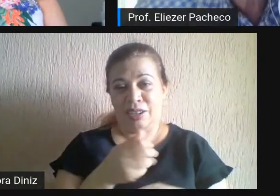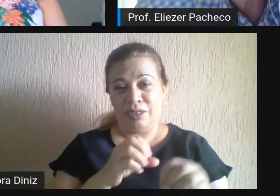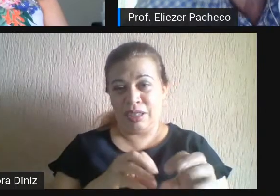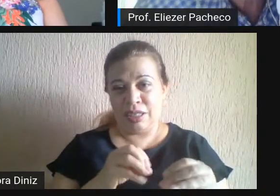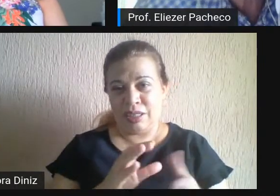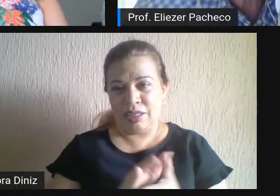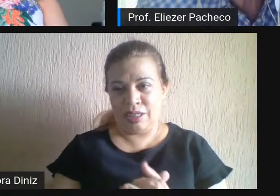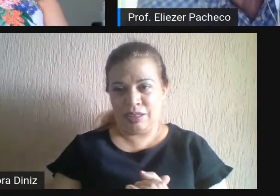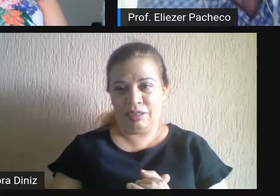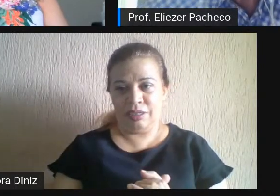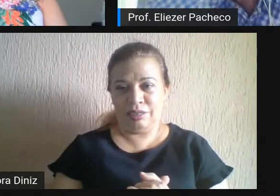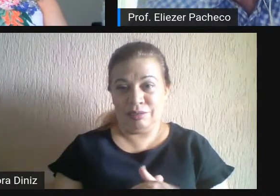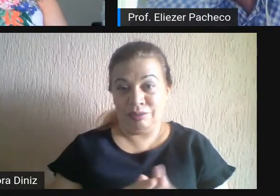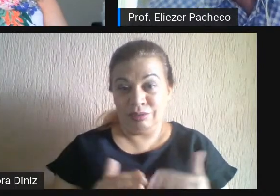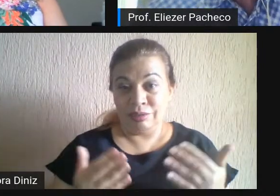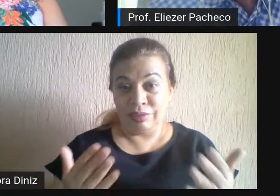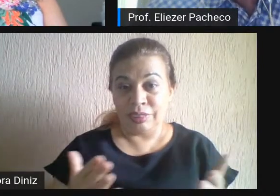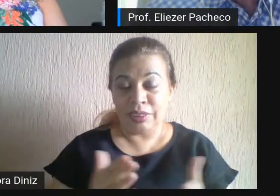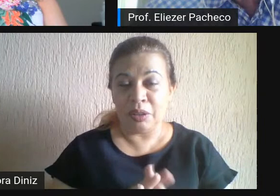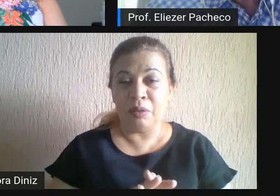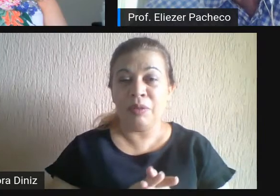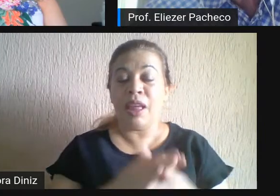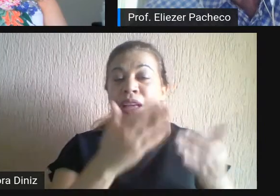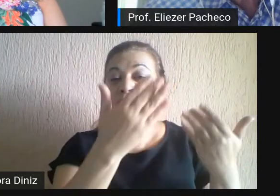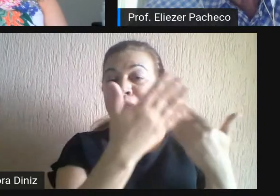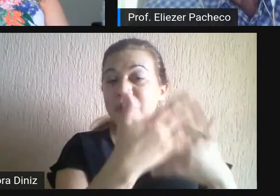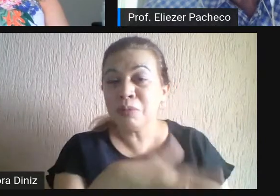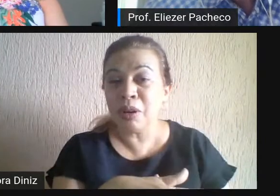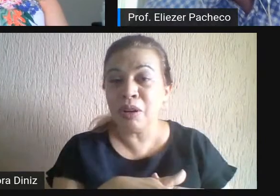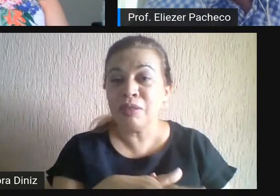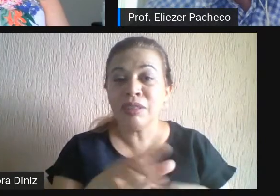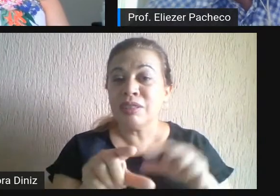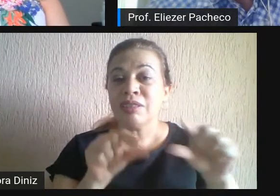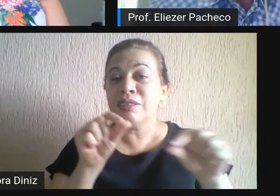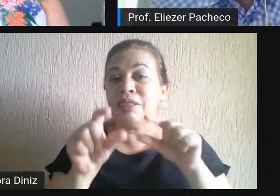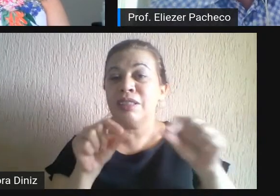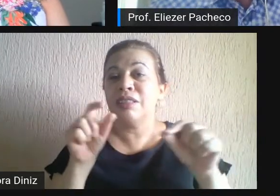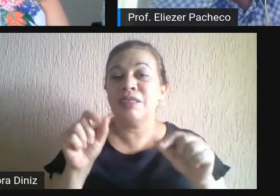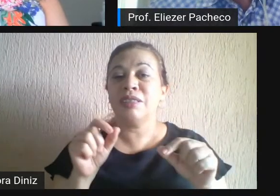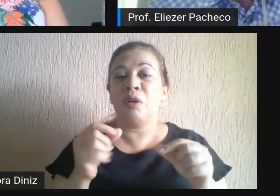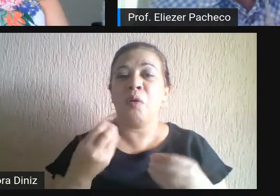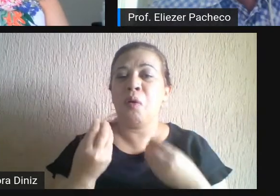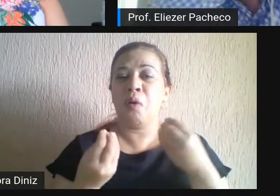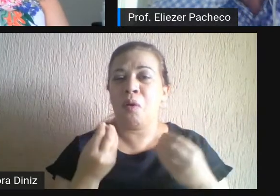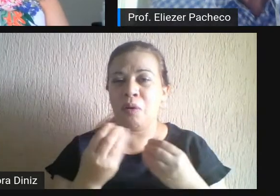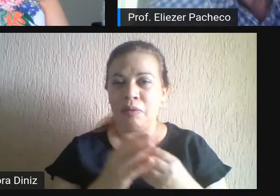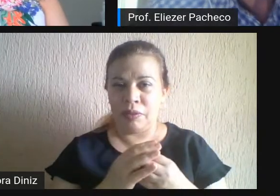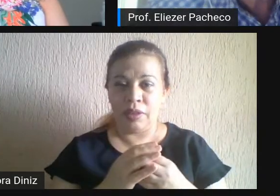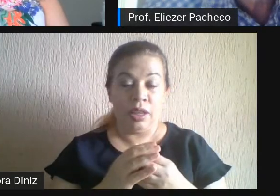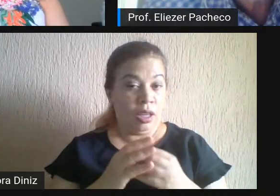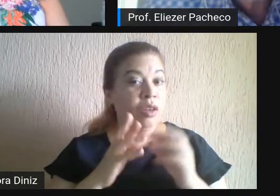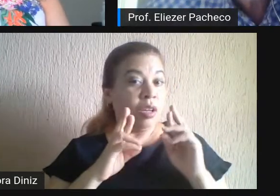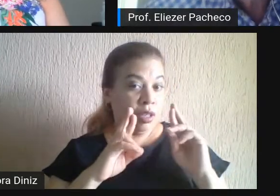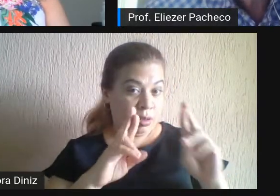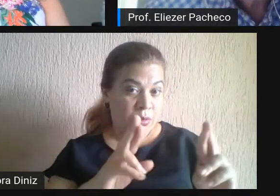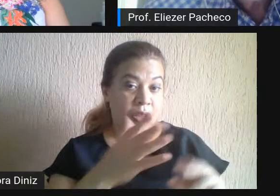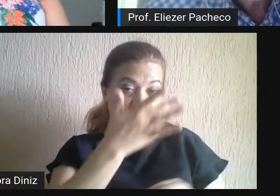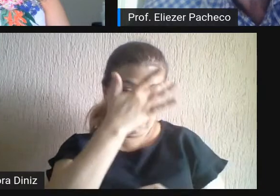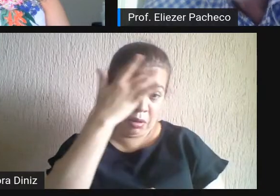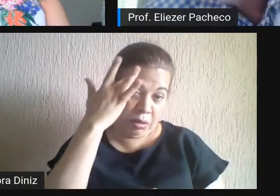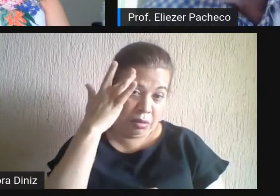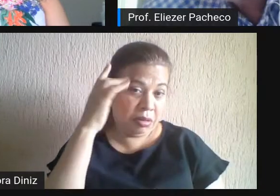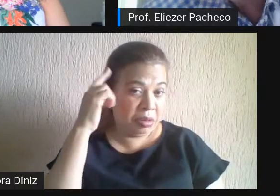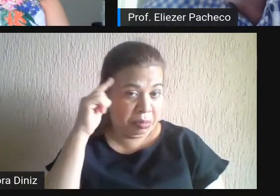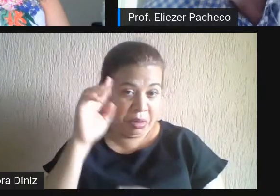darwinismo educacional, né, que os exames de seleção estabelecem. Então, eu, respeitando os que pensam diferente, evidentemente,